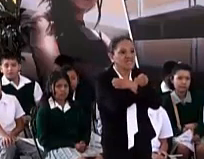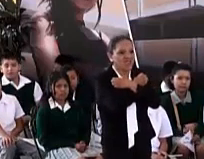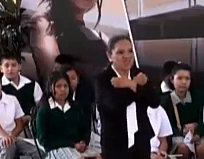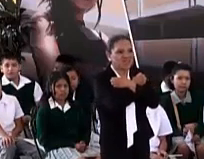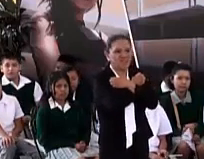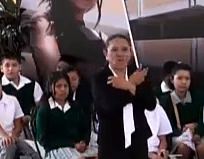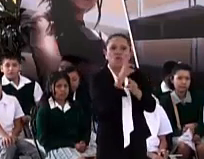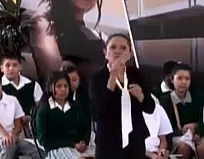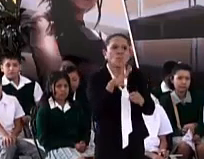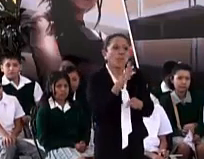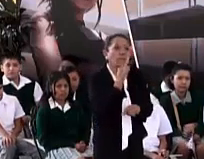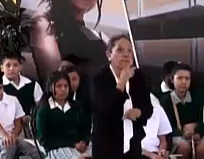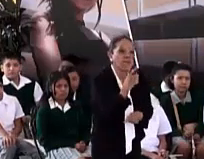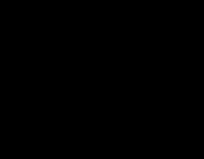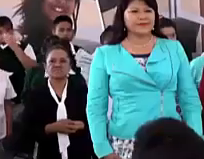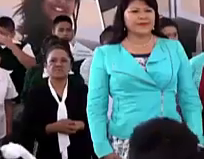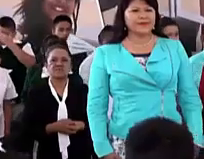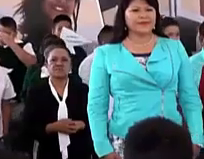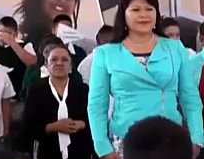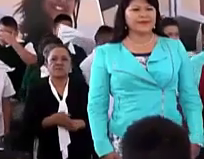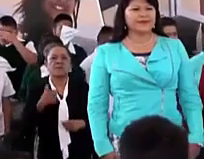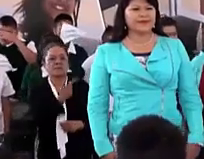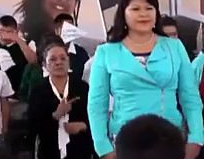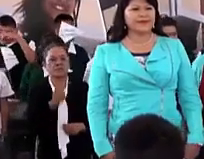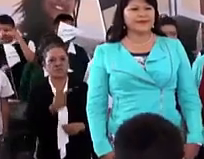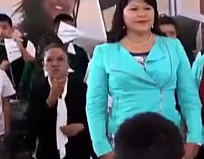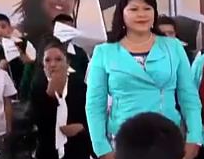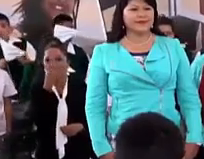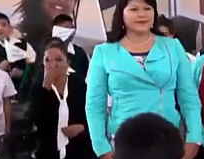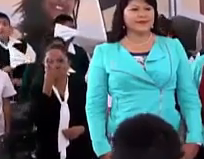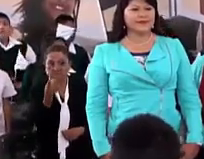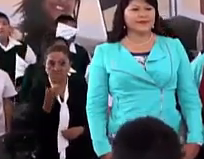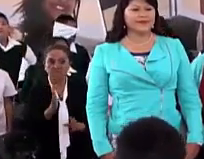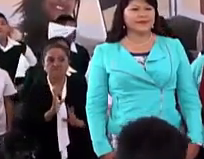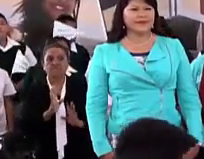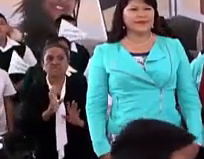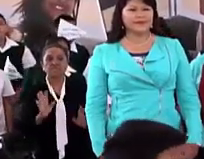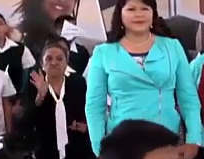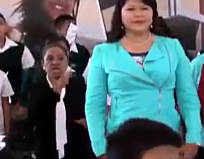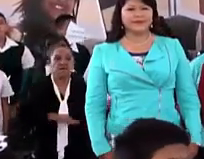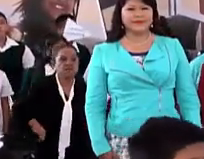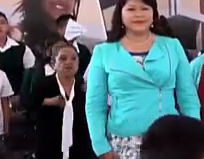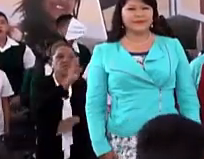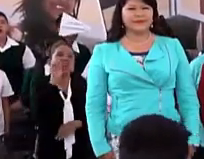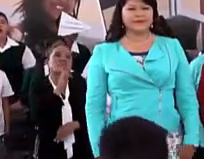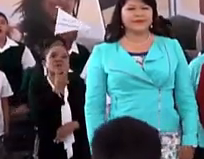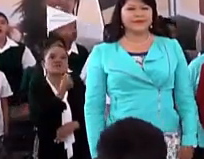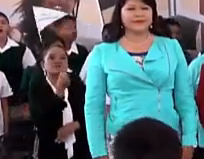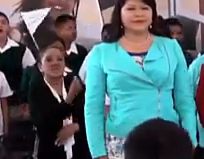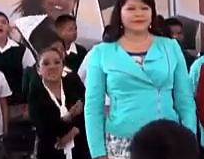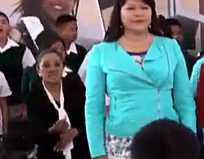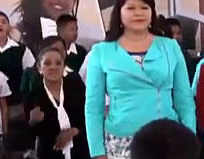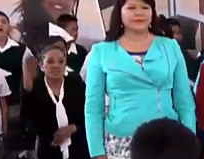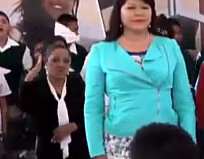No hay mejor peso invertido que este. Me es grato declarar que todas las niñas y niños